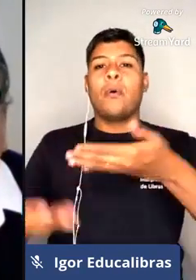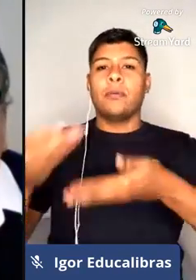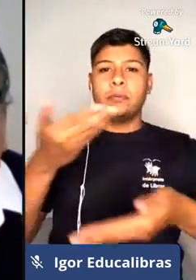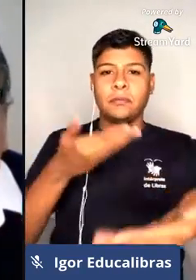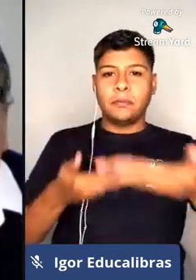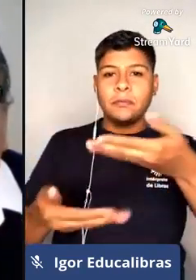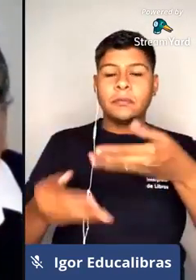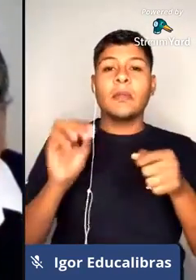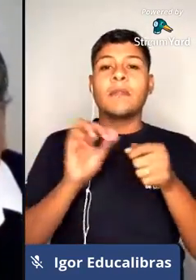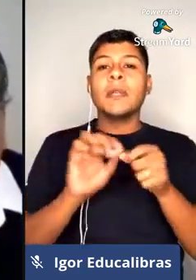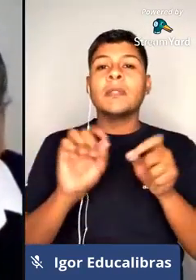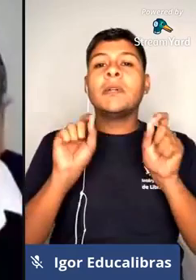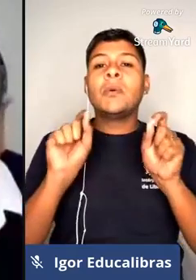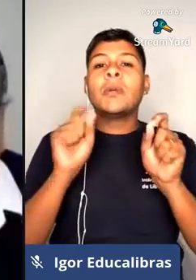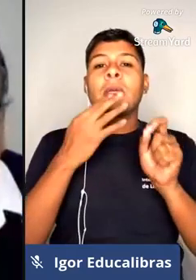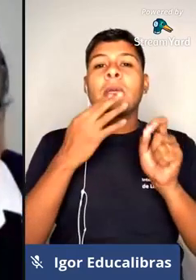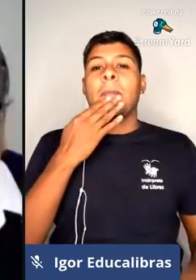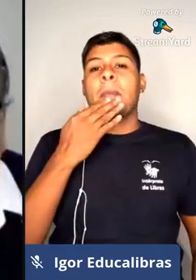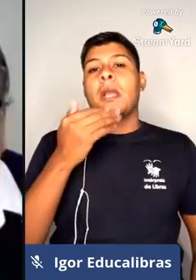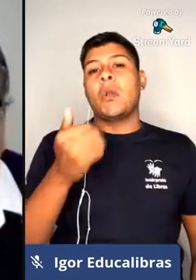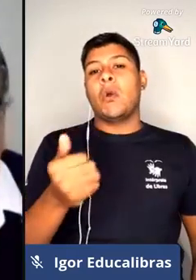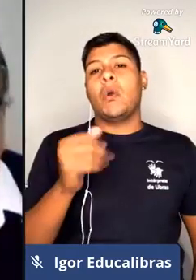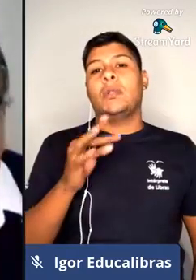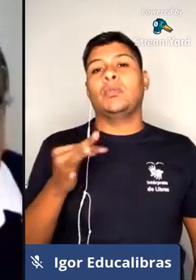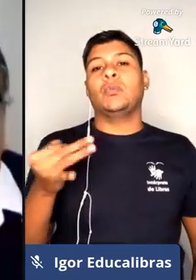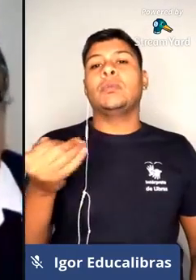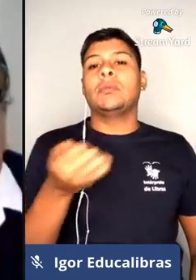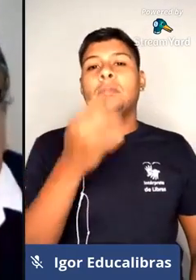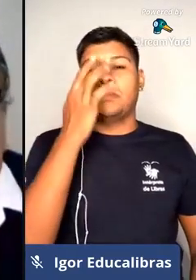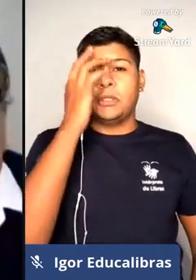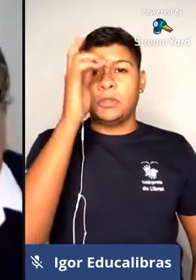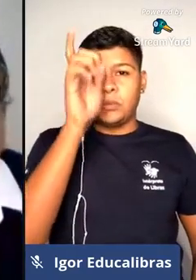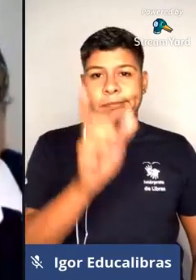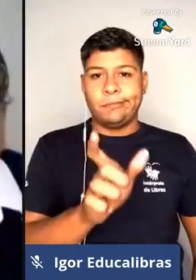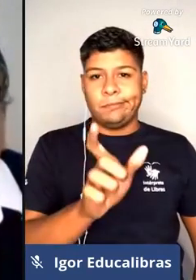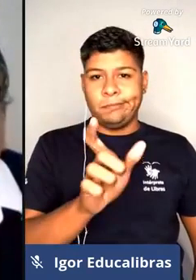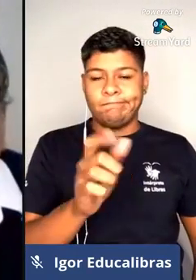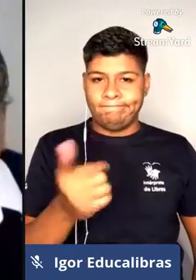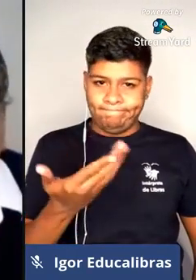que façam melhor para todos. Né?